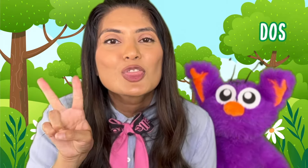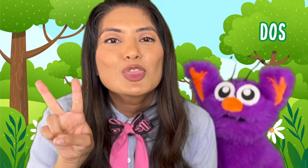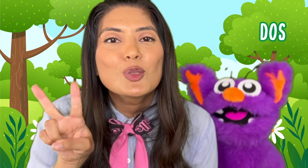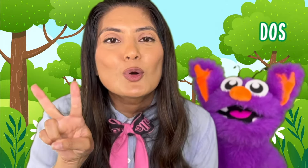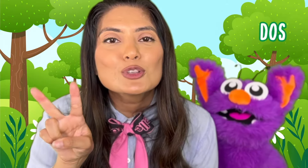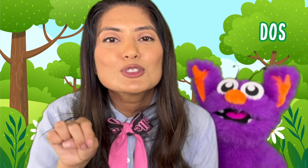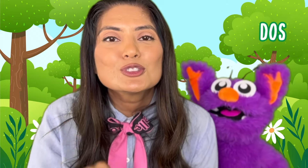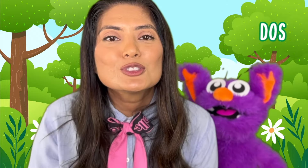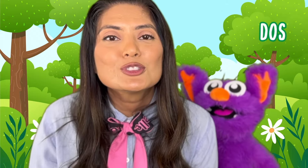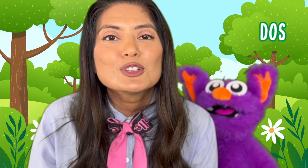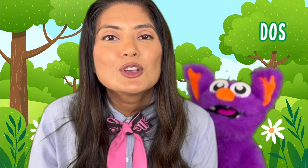Dos.